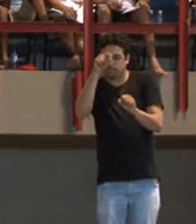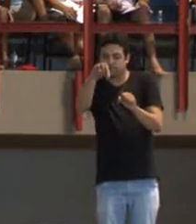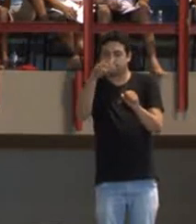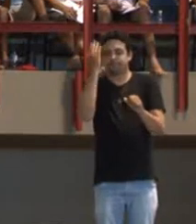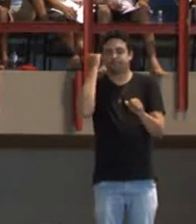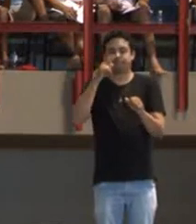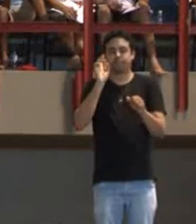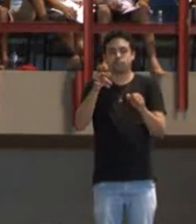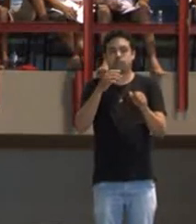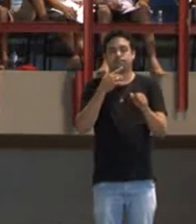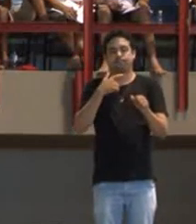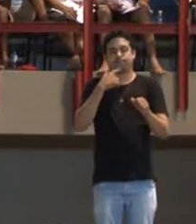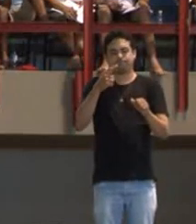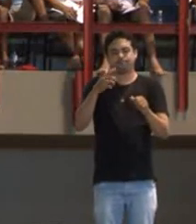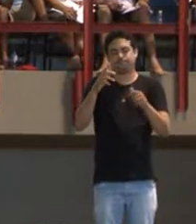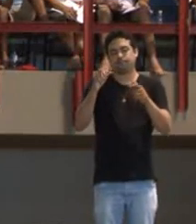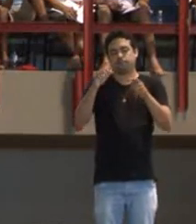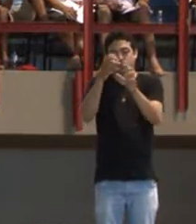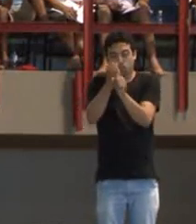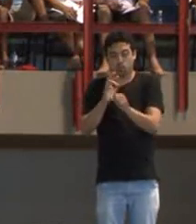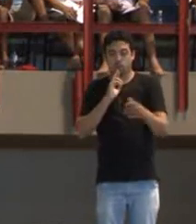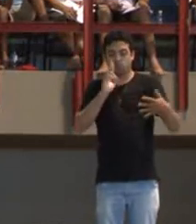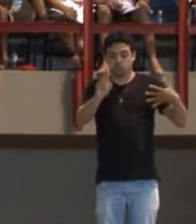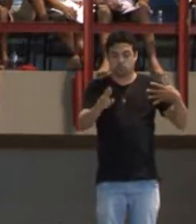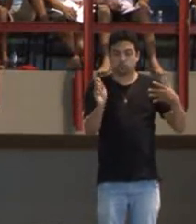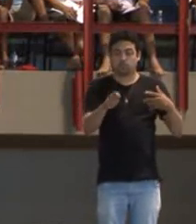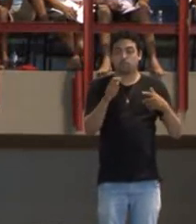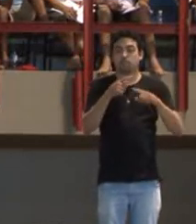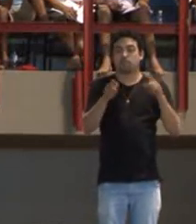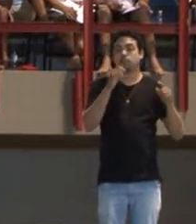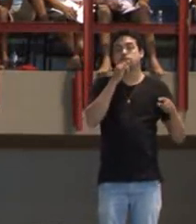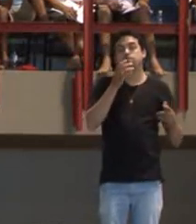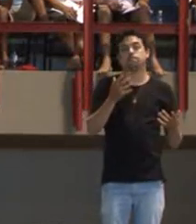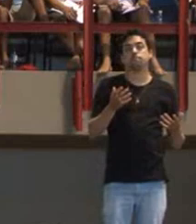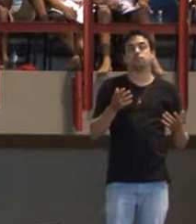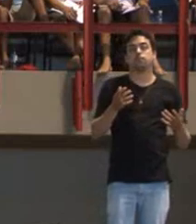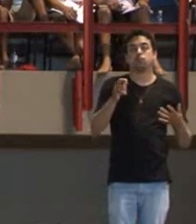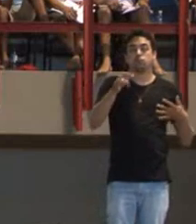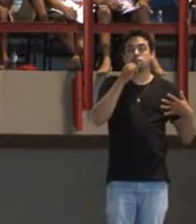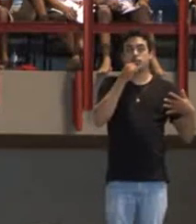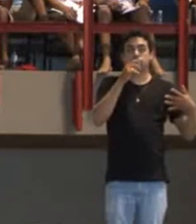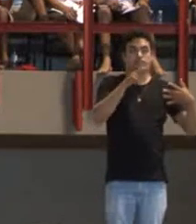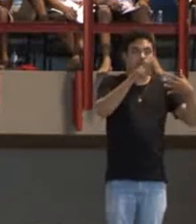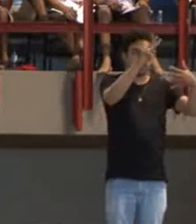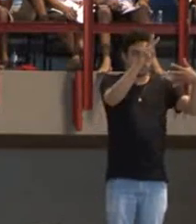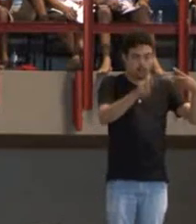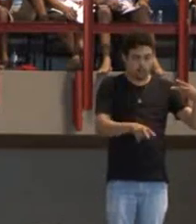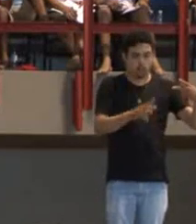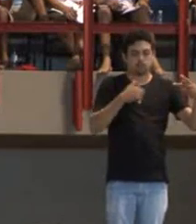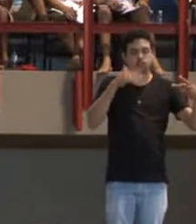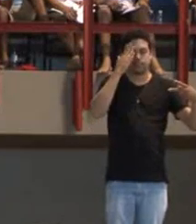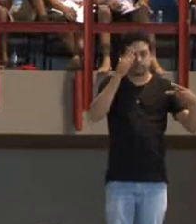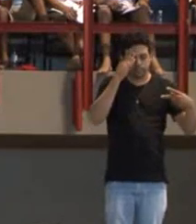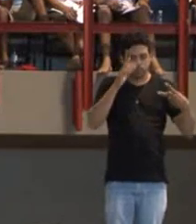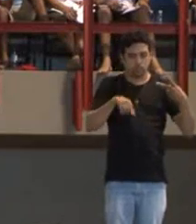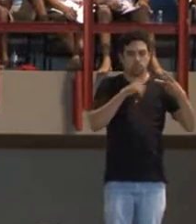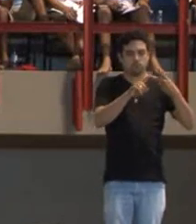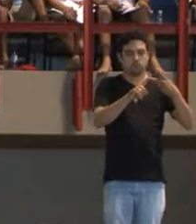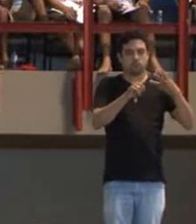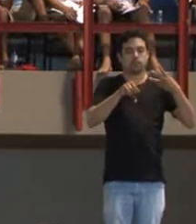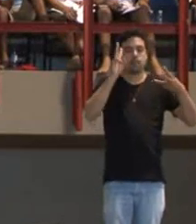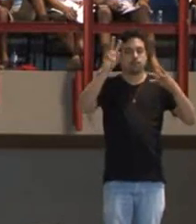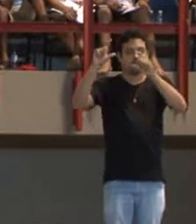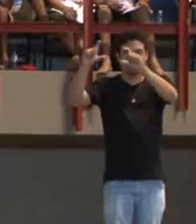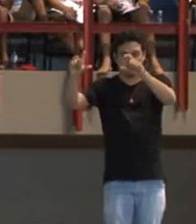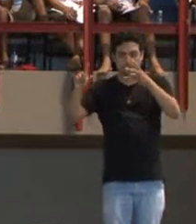já sei. Aí resolve. Agora, o que é que eu quero dizer? Tu leu a questão, entendeu a questão, lembrou